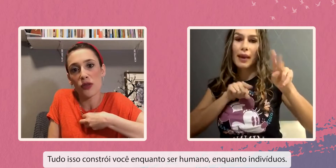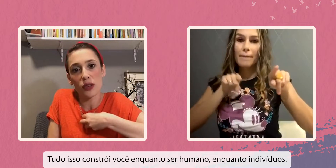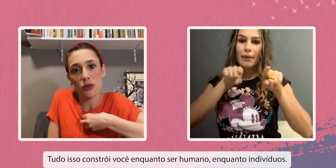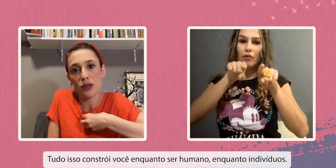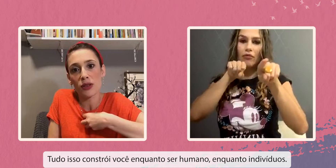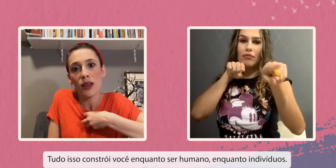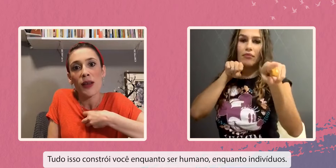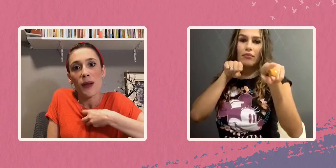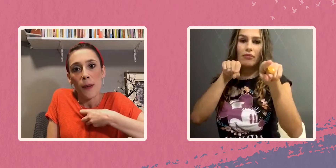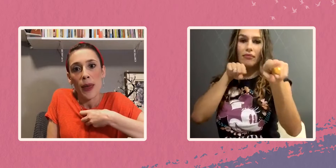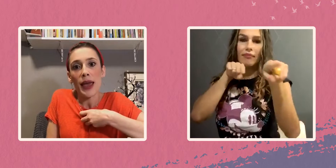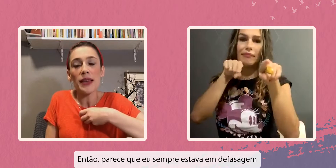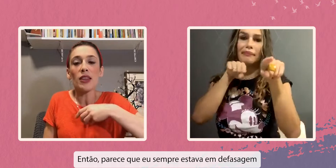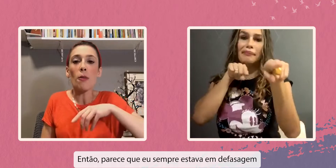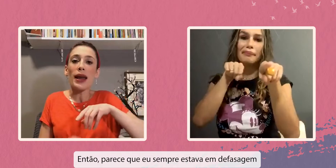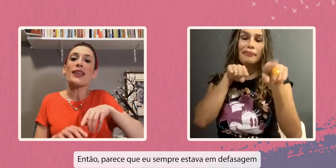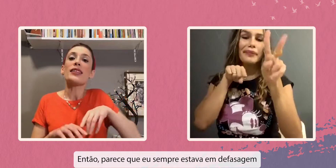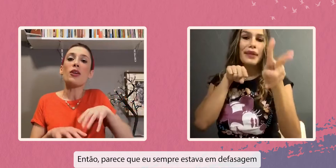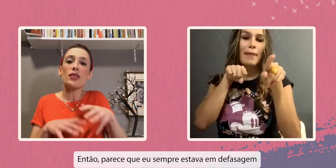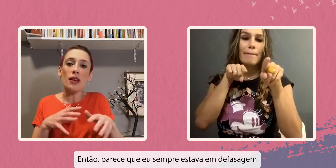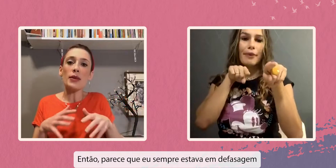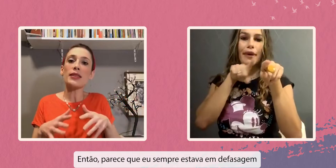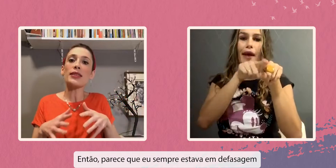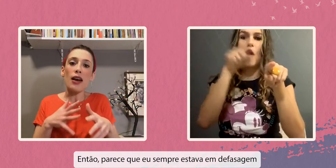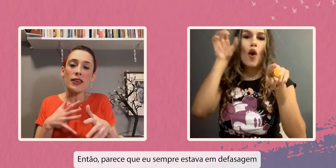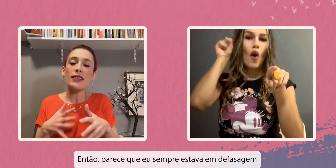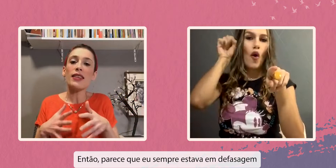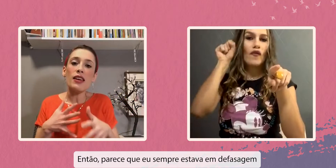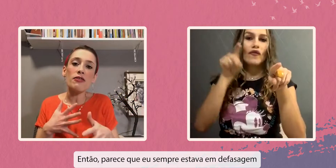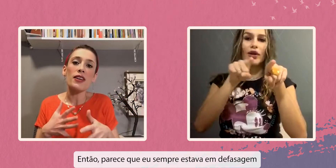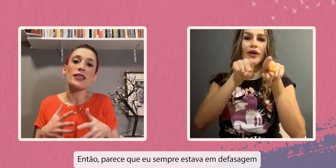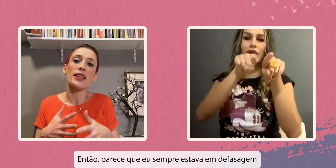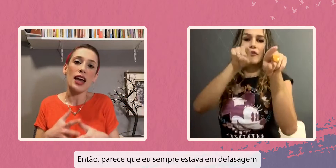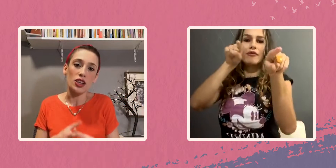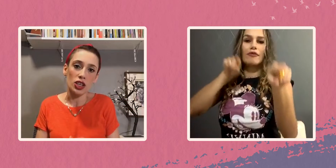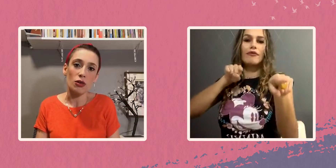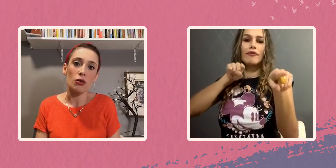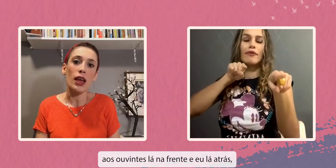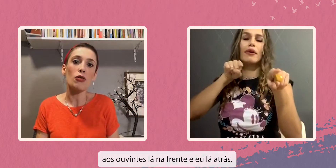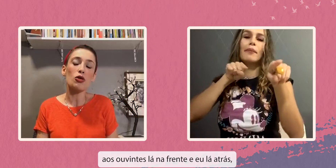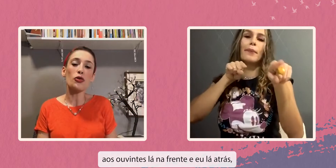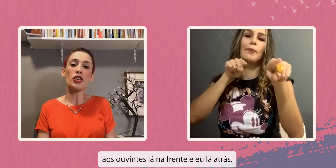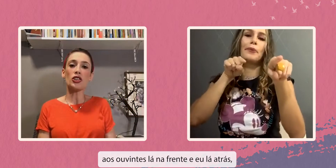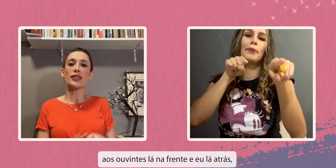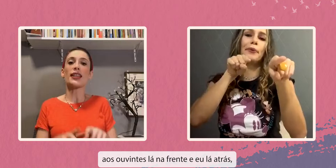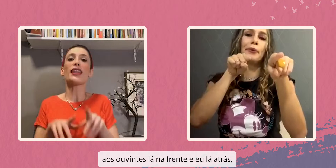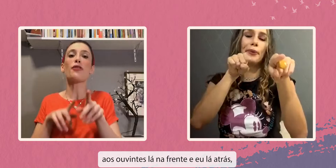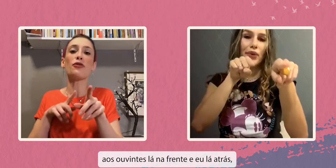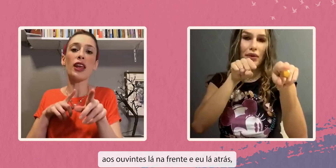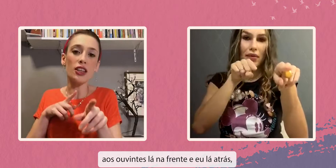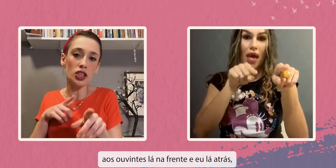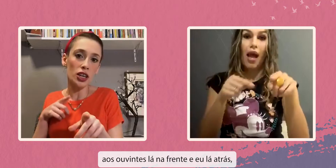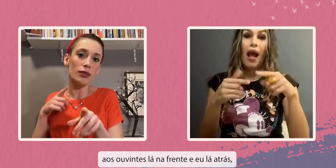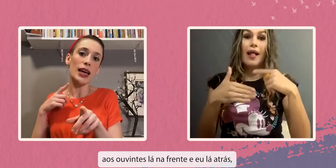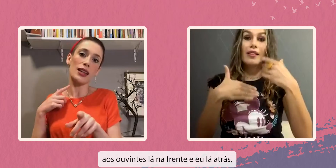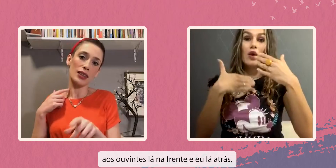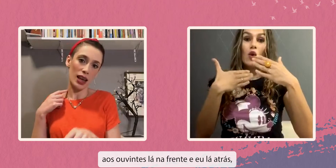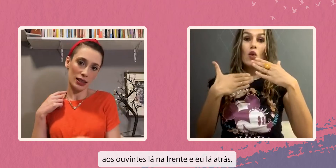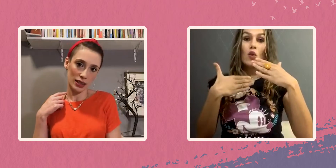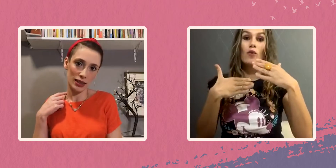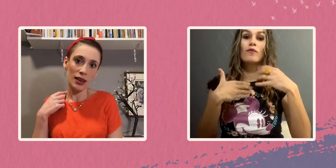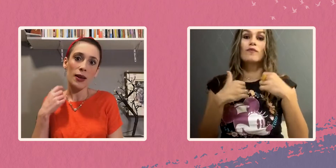enquanto indivíduos. Então, parece que eu sempre estava em defasagem, né? Os ouvintes lá na frente e